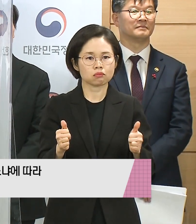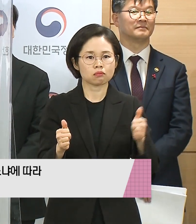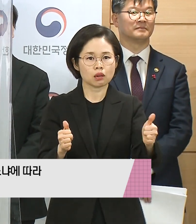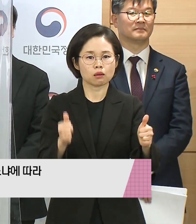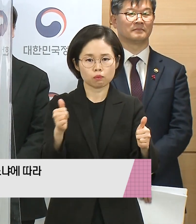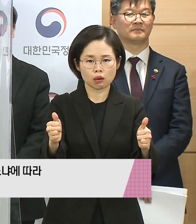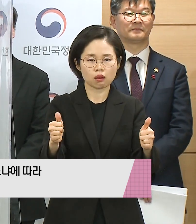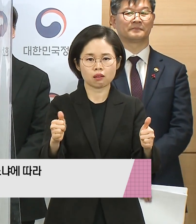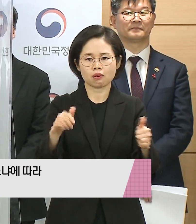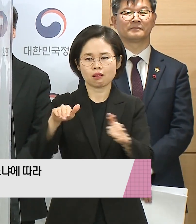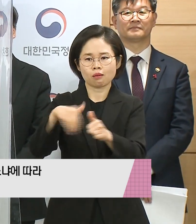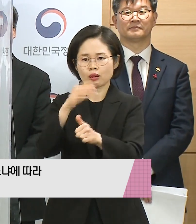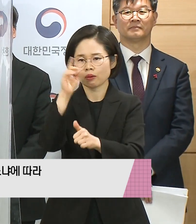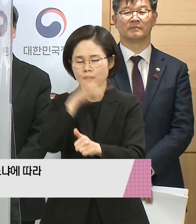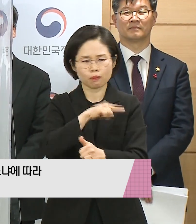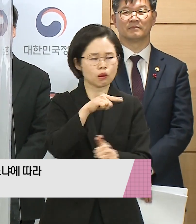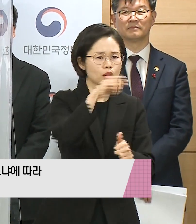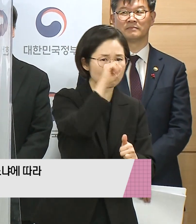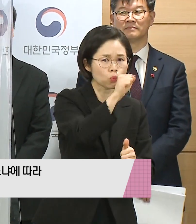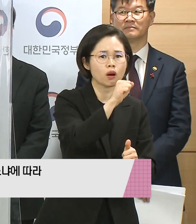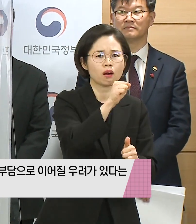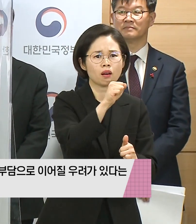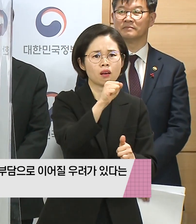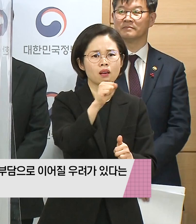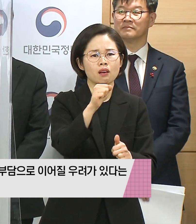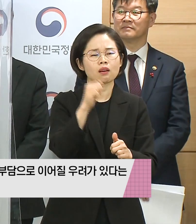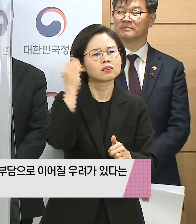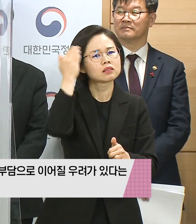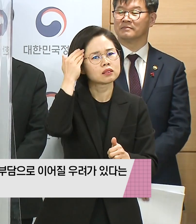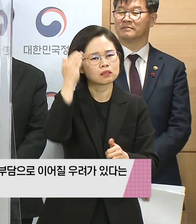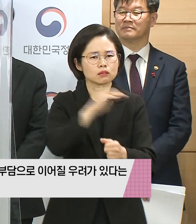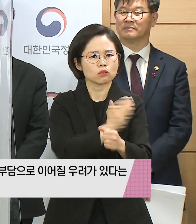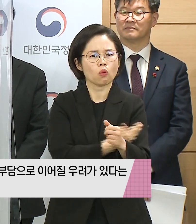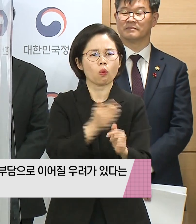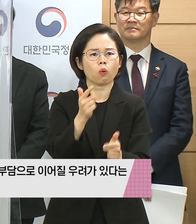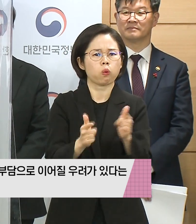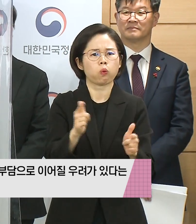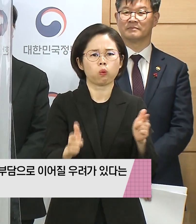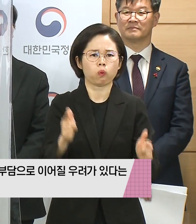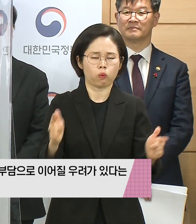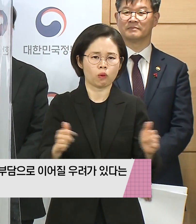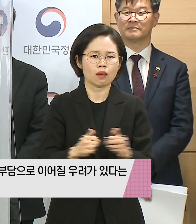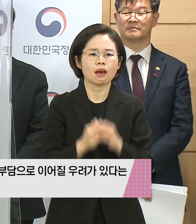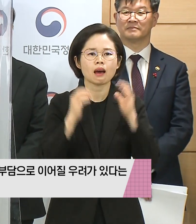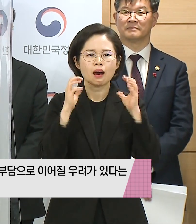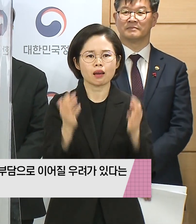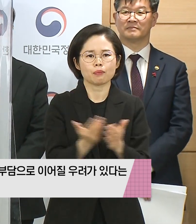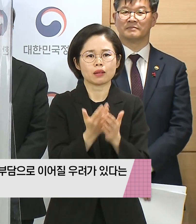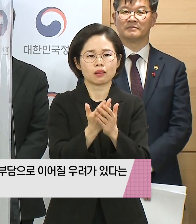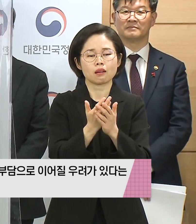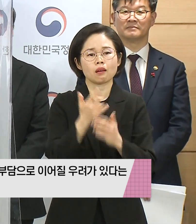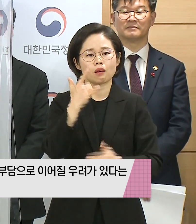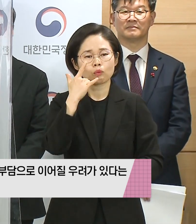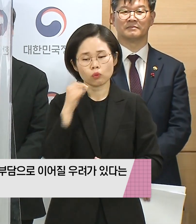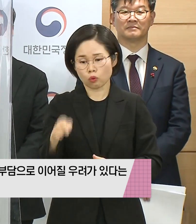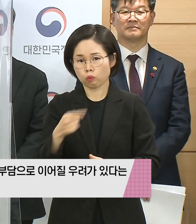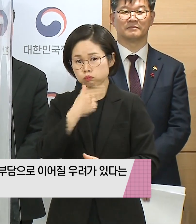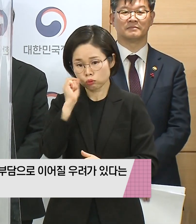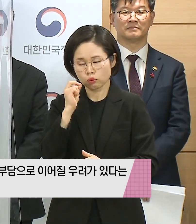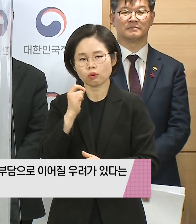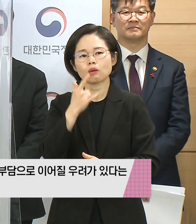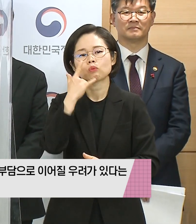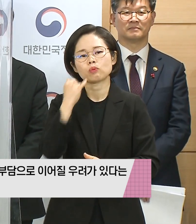따라 교육 돌봄 환경의 차이가 발생하고 이는 결국 아이의 발달 차이, 부모의 양육